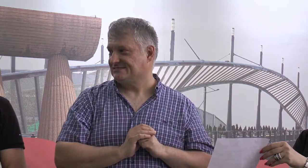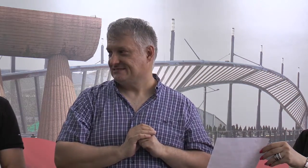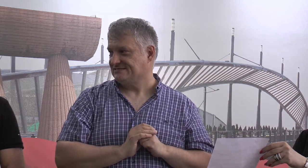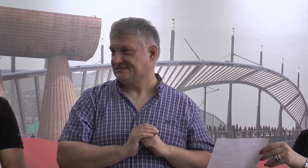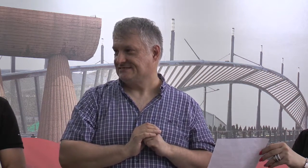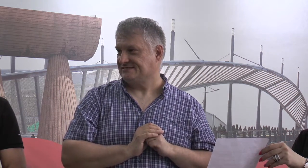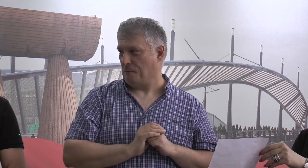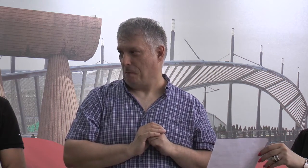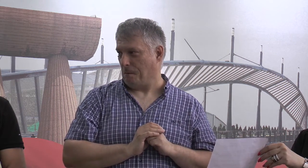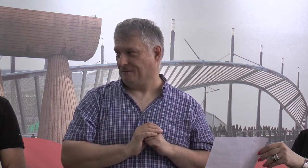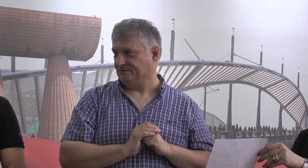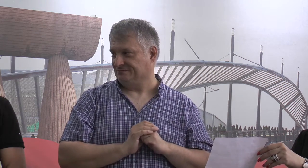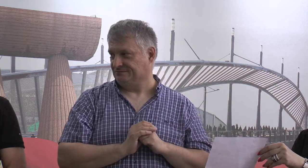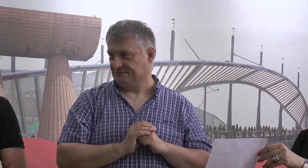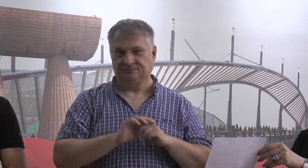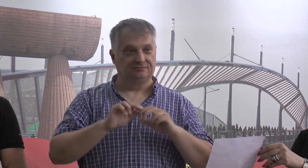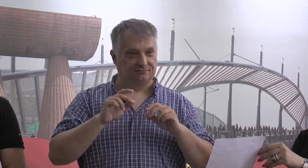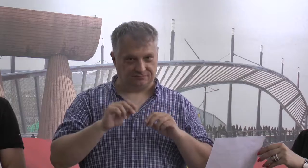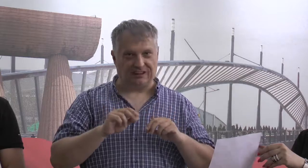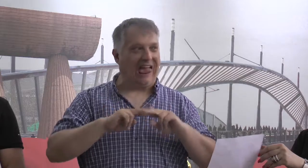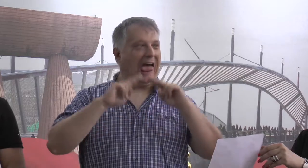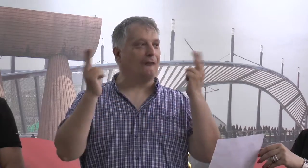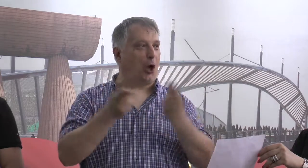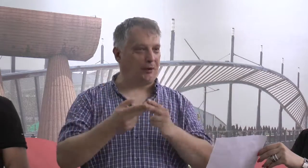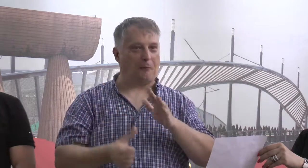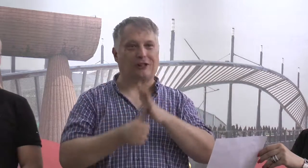kulturno-umetničkog društva koji će biti u Novom Sadu.